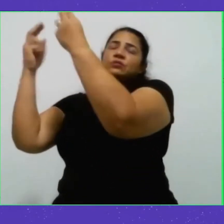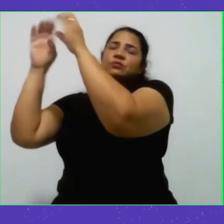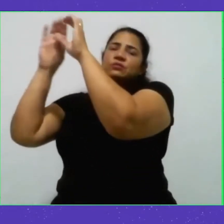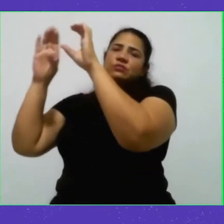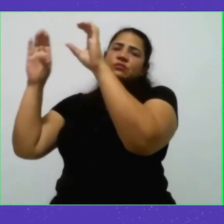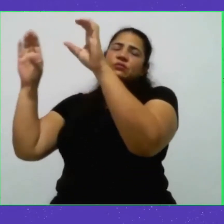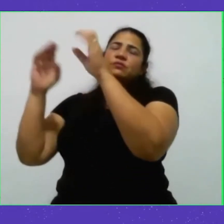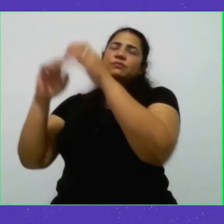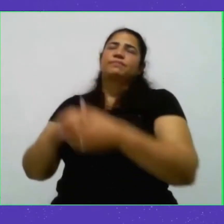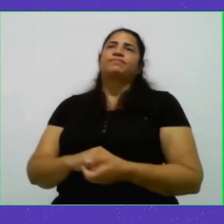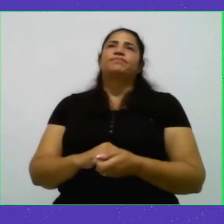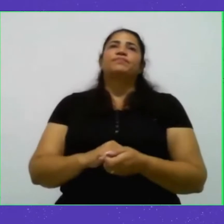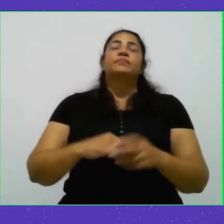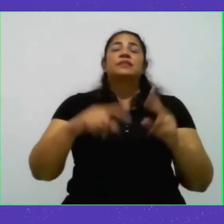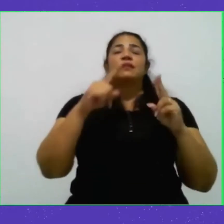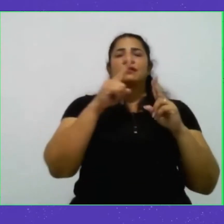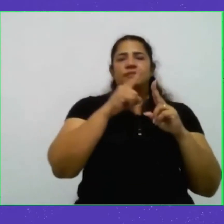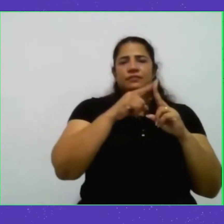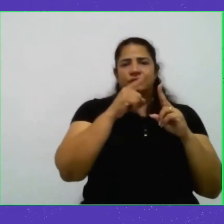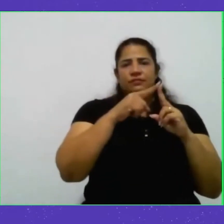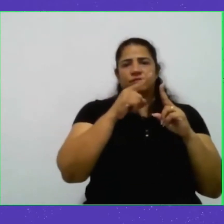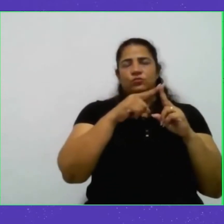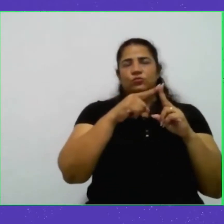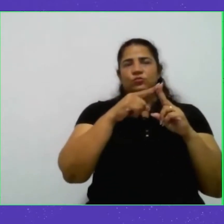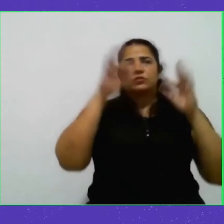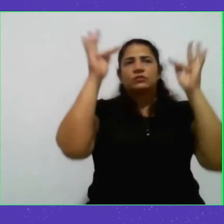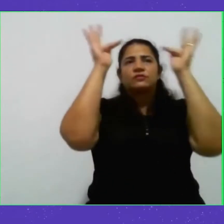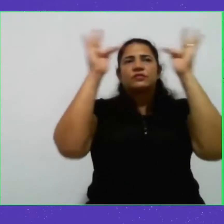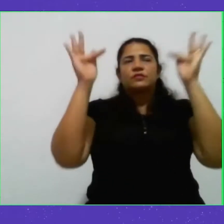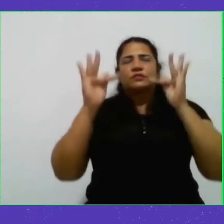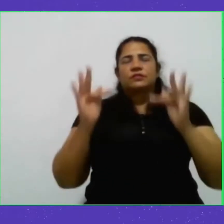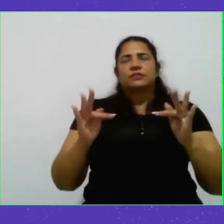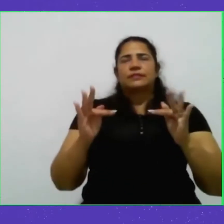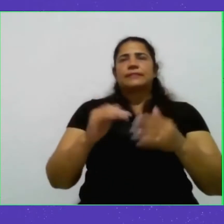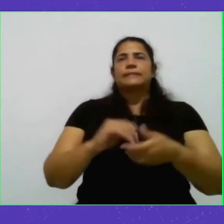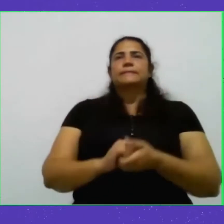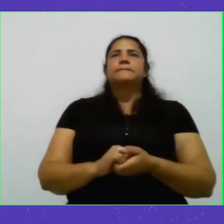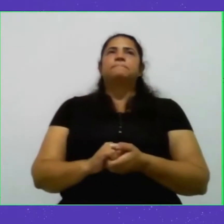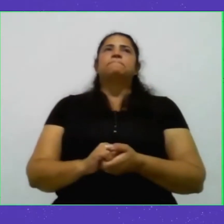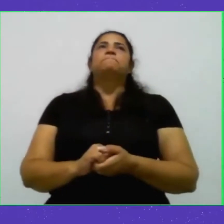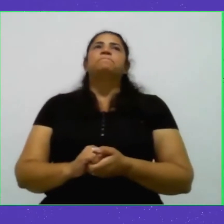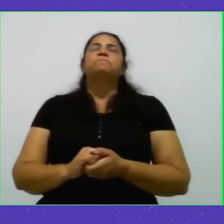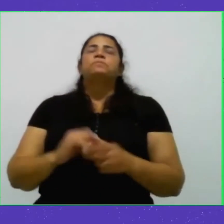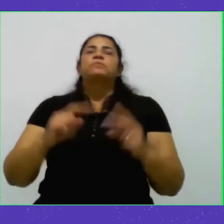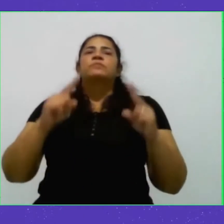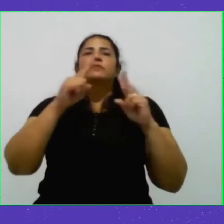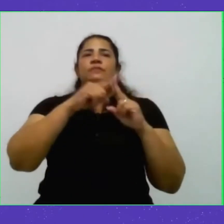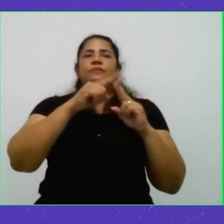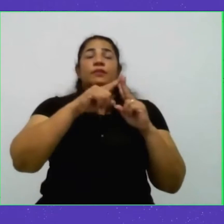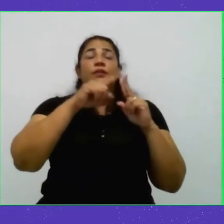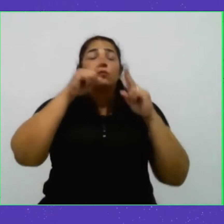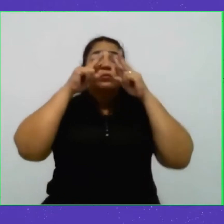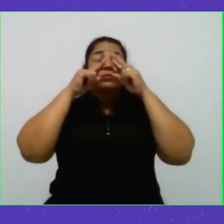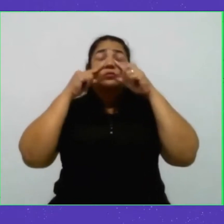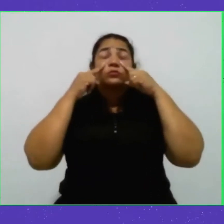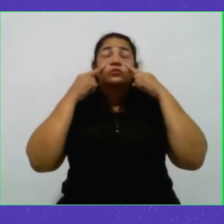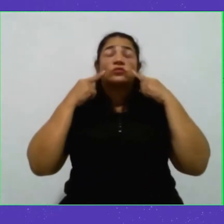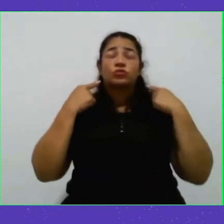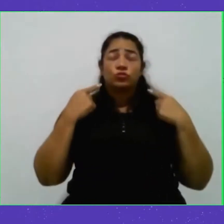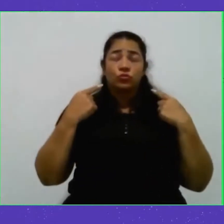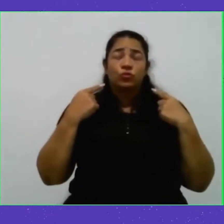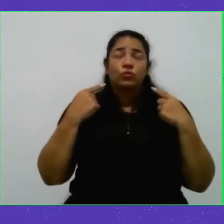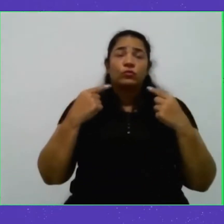bem-aventurança é: bem-aventurados os que choram, porque serão consolados. Versículo 4.